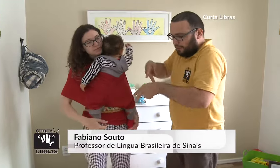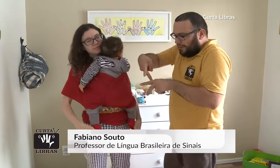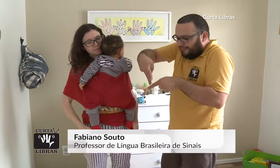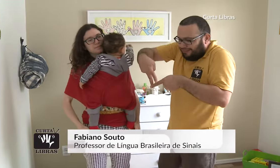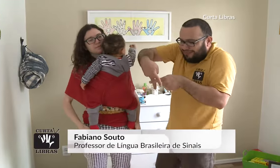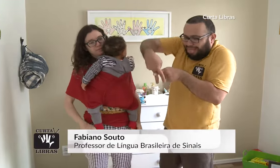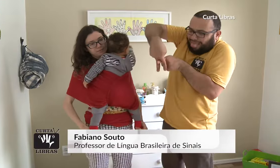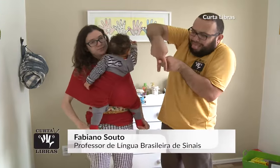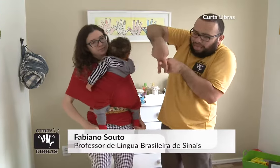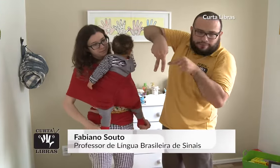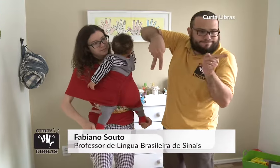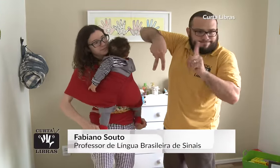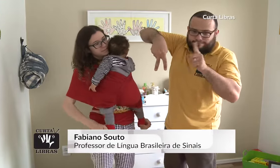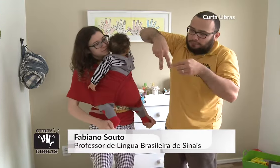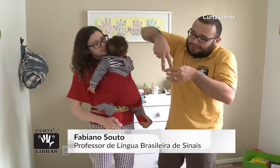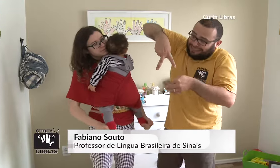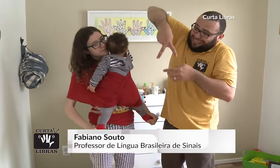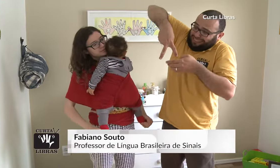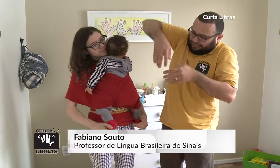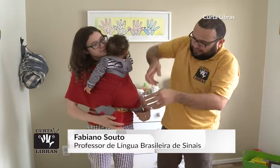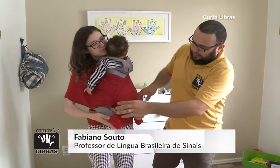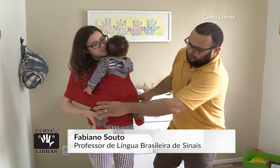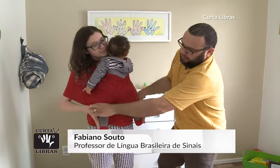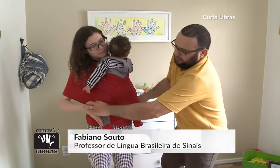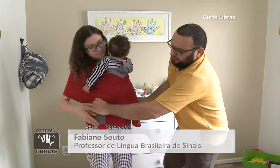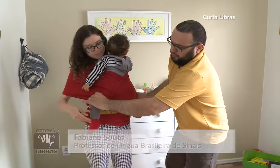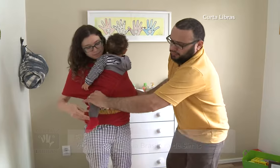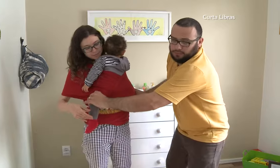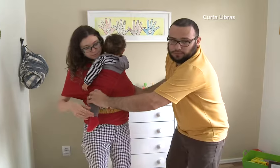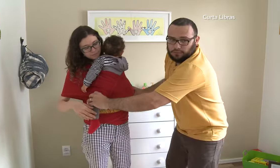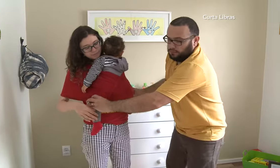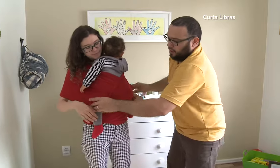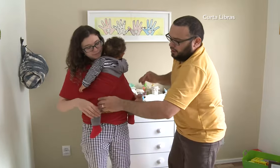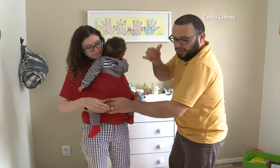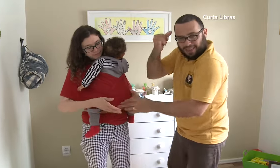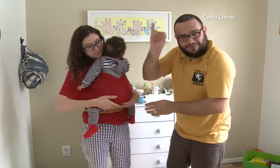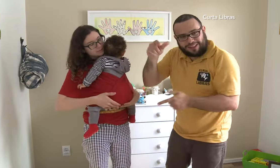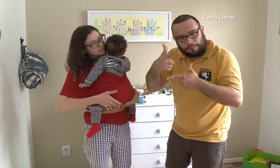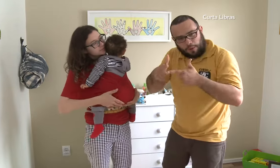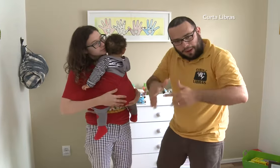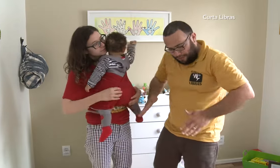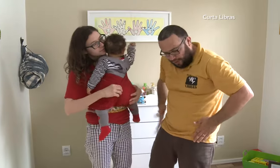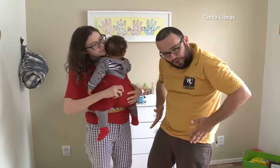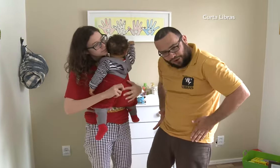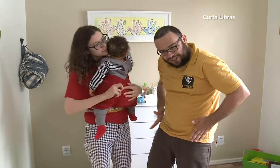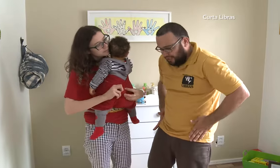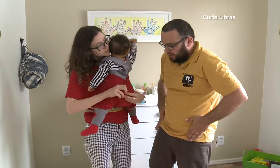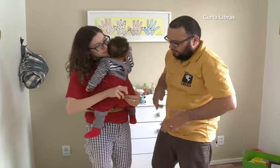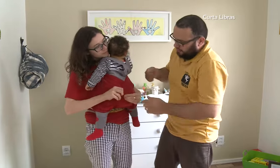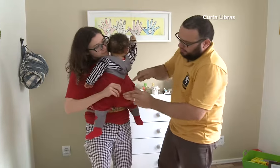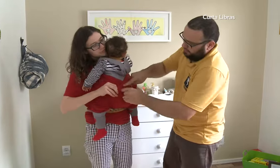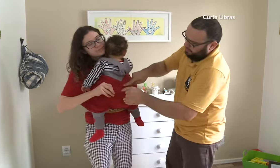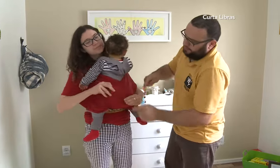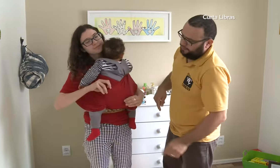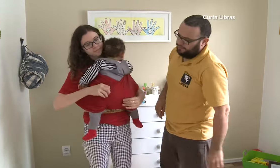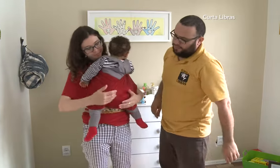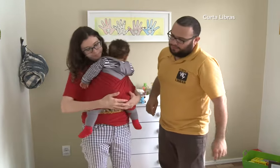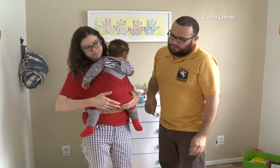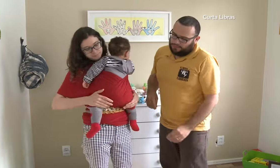é importante deixar bem largo entre as pernas do bebê. Assim, para evitar